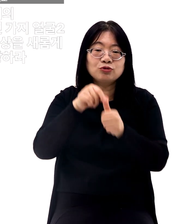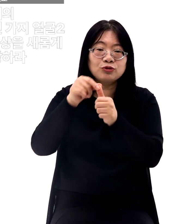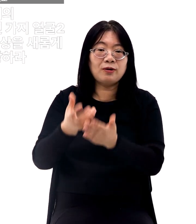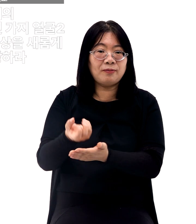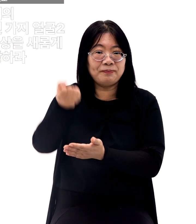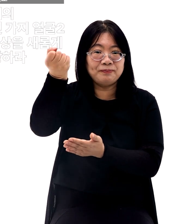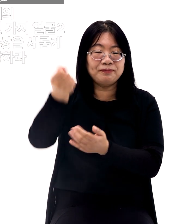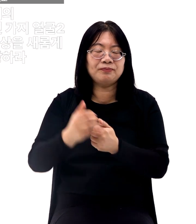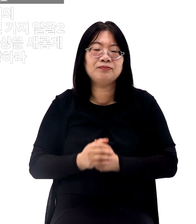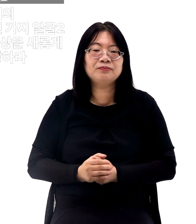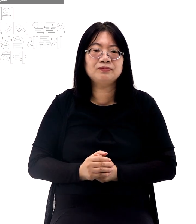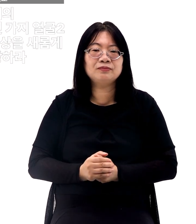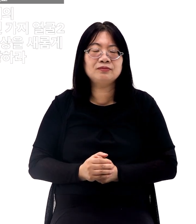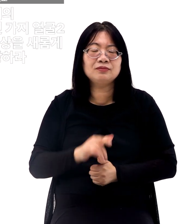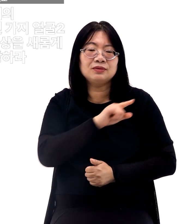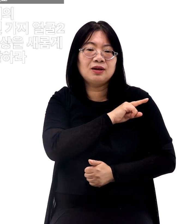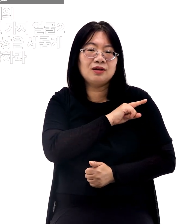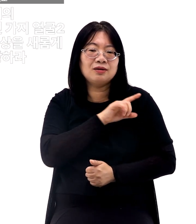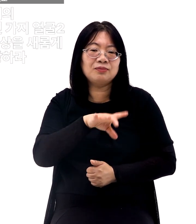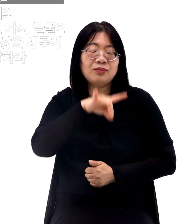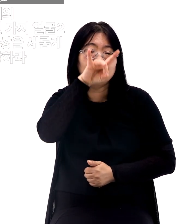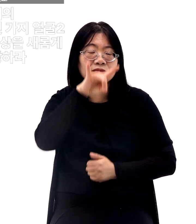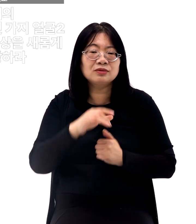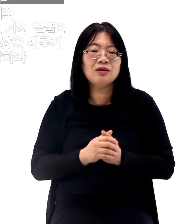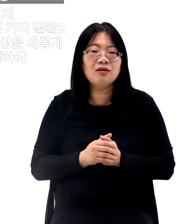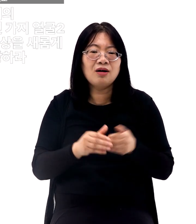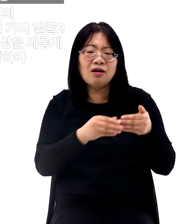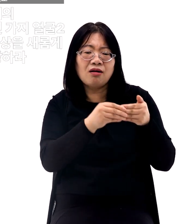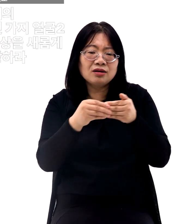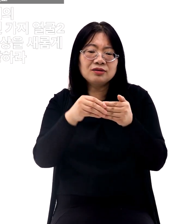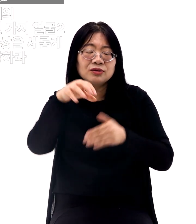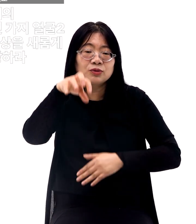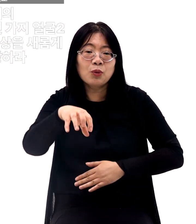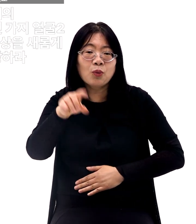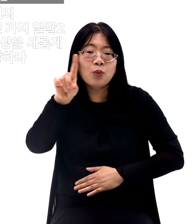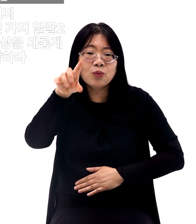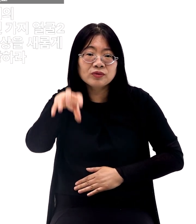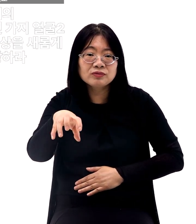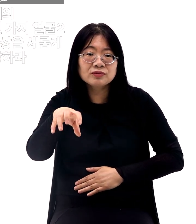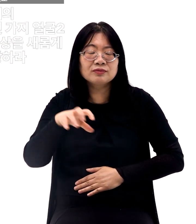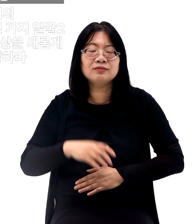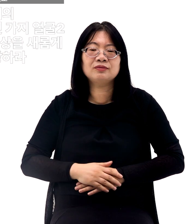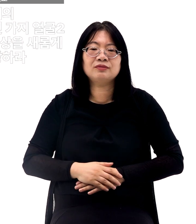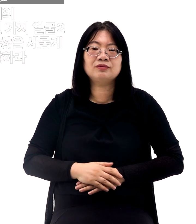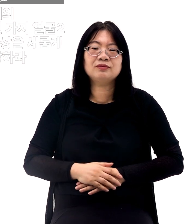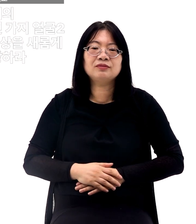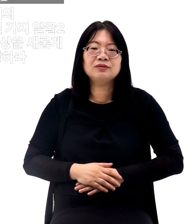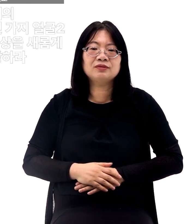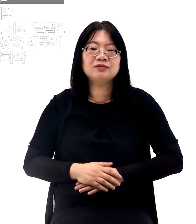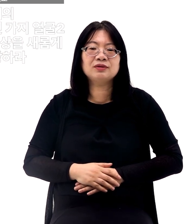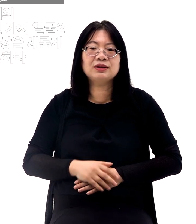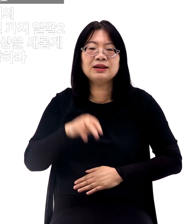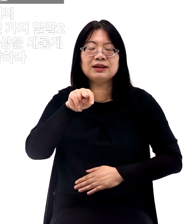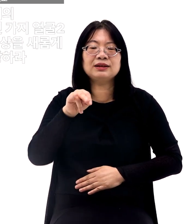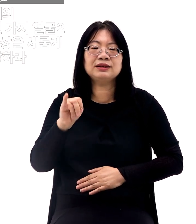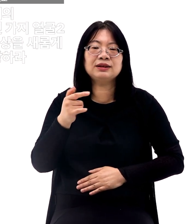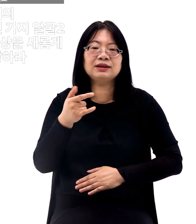얻었습니다. 그들이 제일 먼저 이끌려 간 곳이 어디입니까?